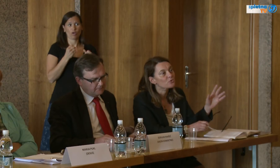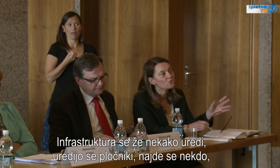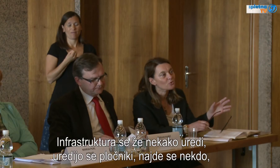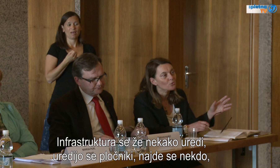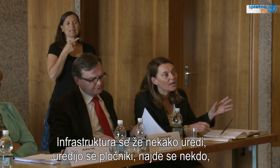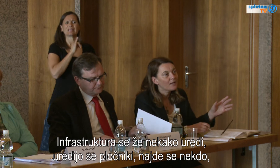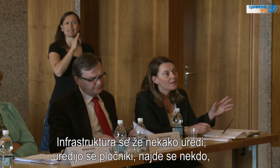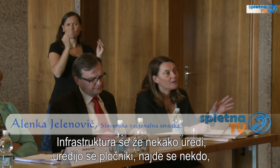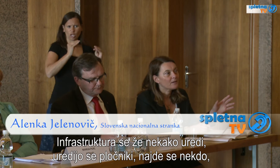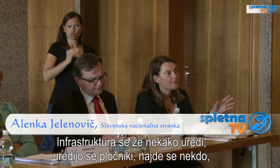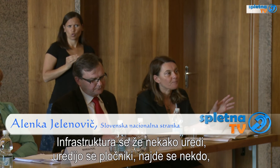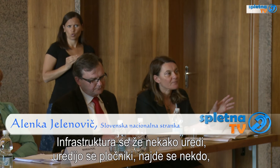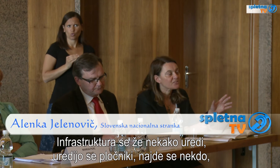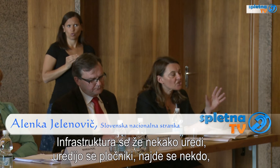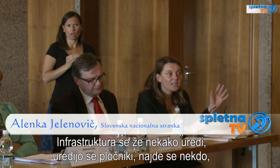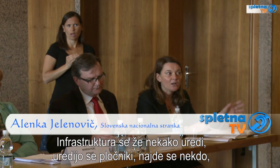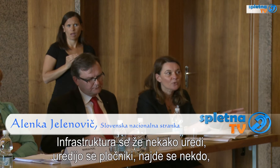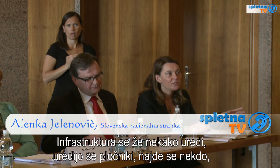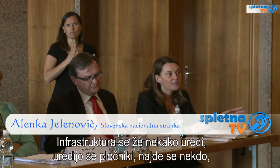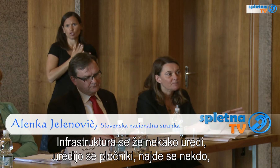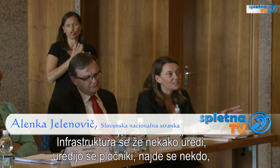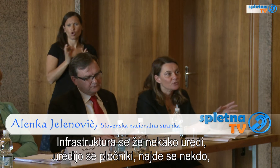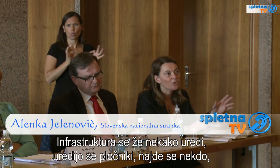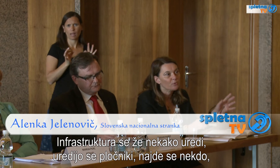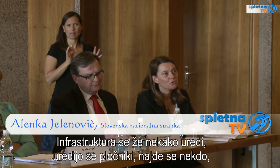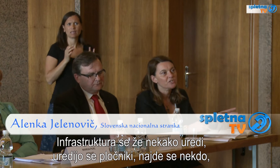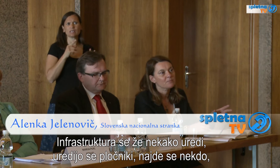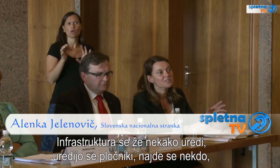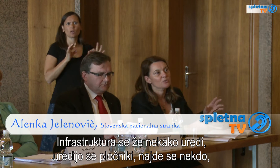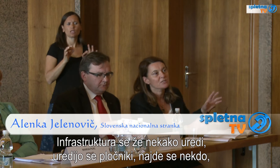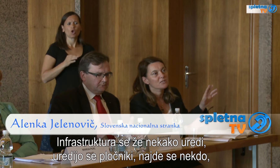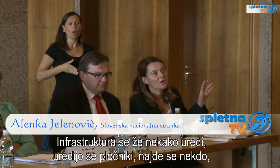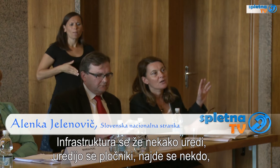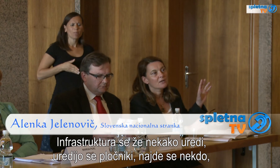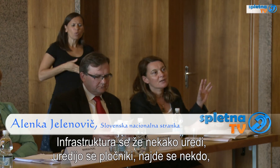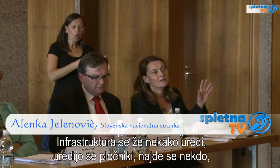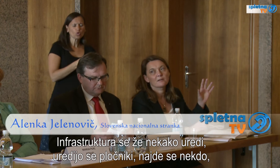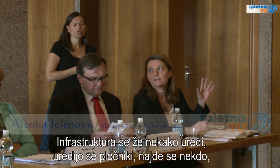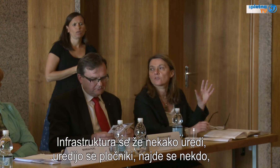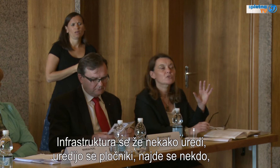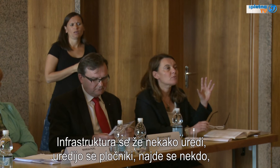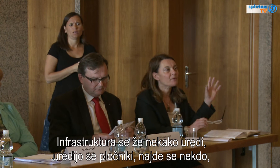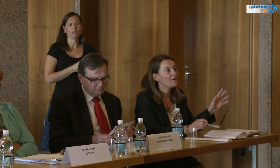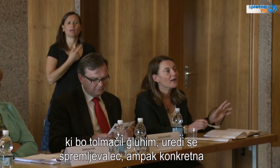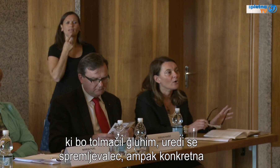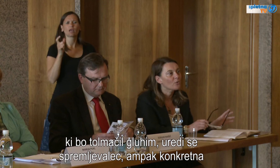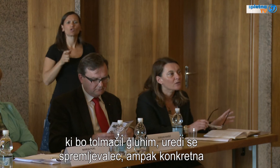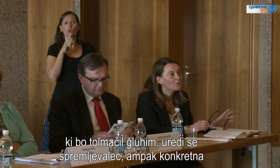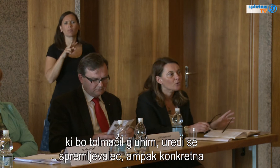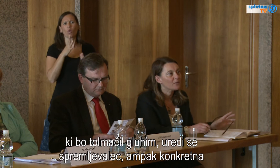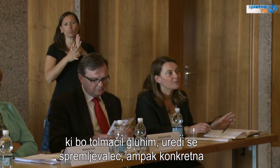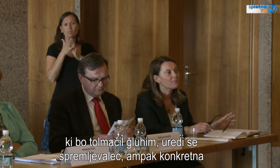Ta infrastruktura se že nekako uredi, pa se uredijo pločniki, pa se uredijo nekdo, ki bo